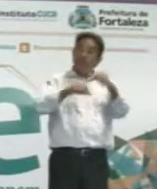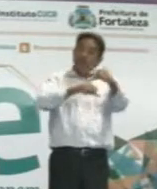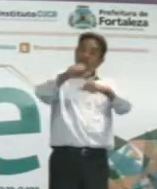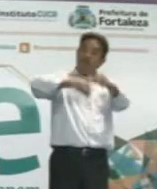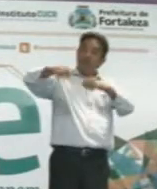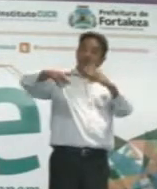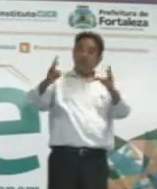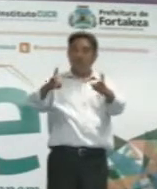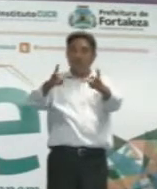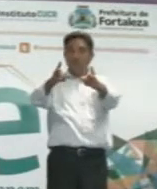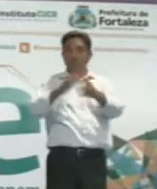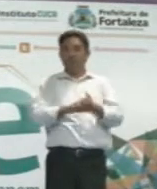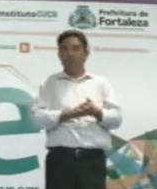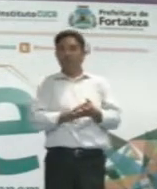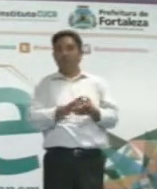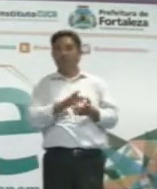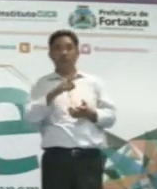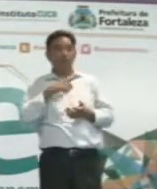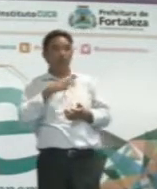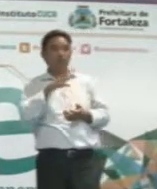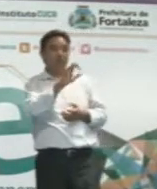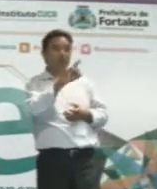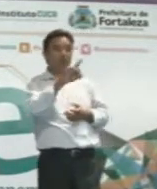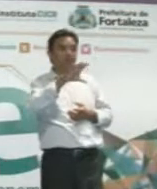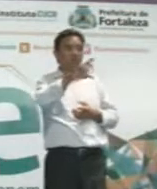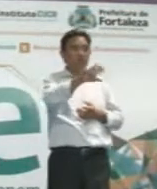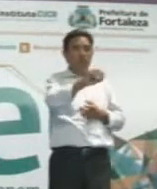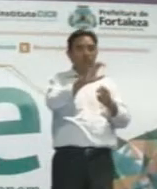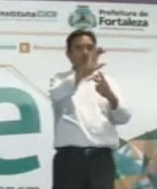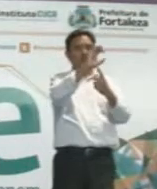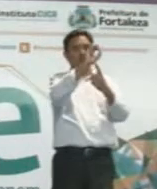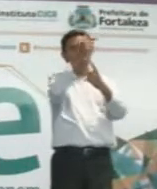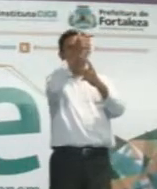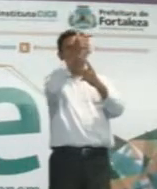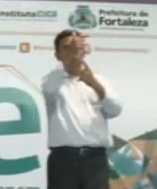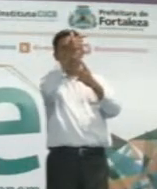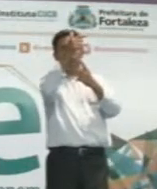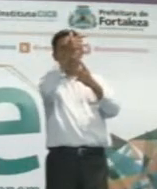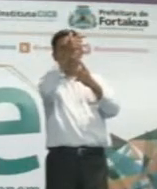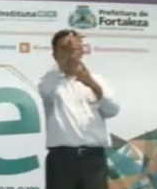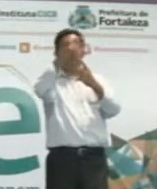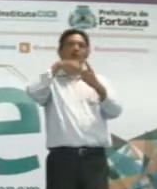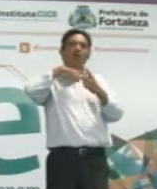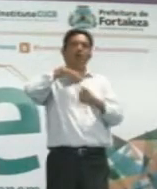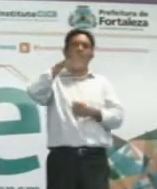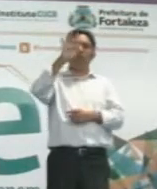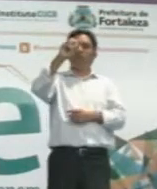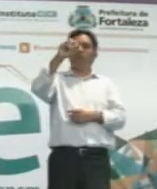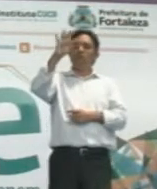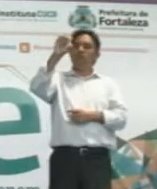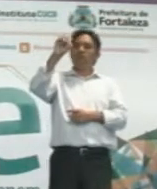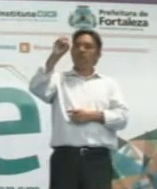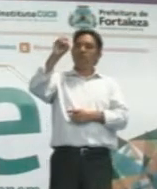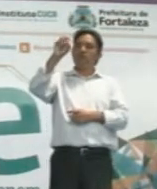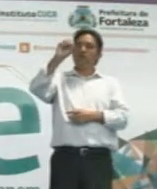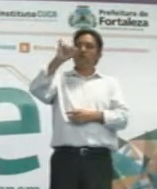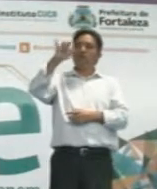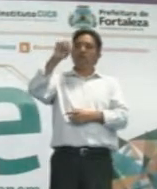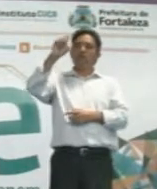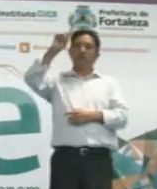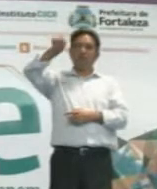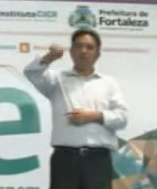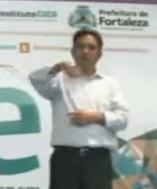fica usando carbono que já está no ciclo. Por exemplo, CO2, aí com fotossíntese você tem a produção da biomassa,